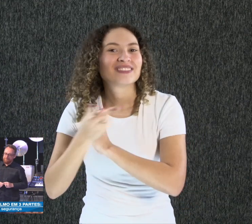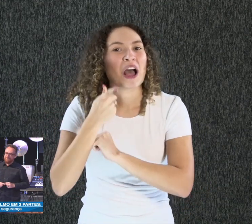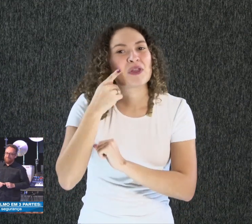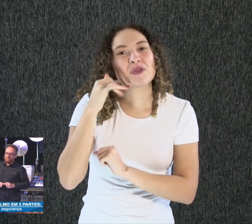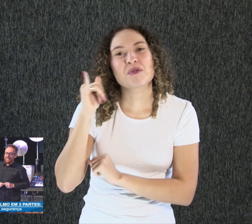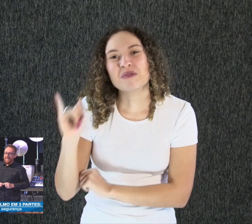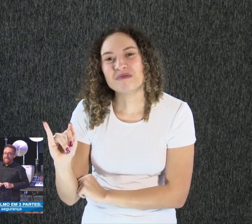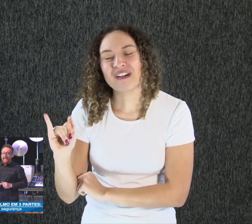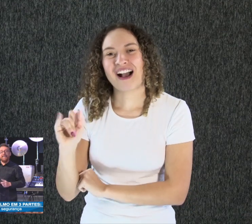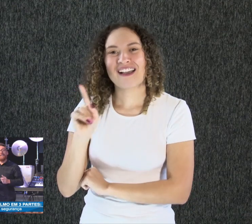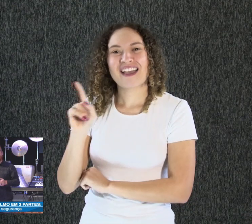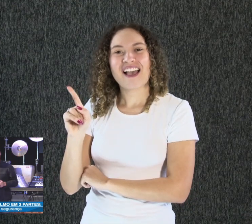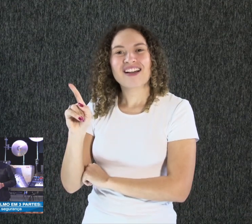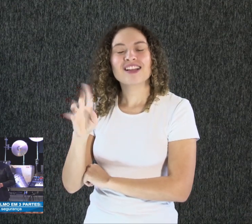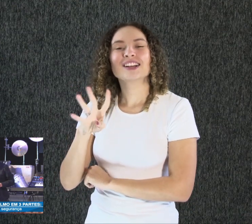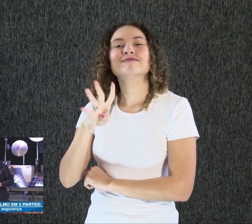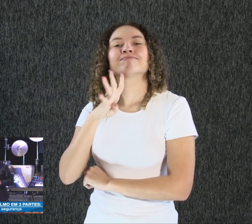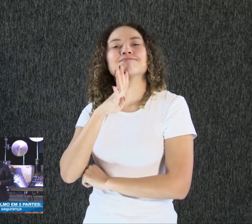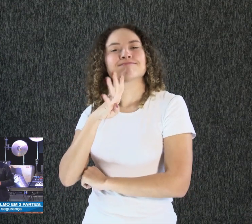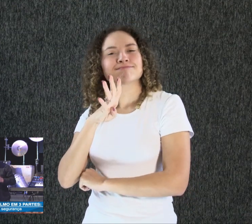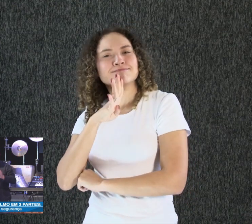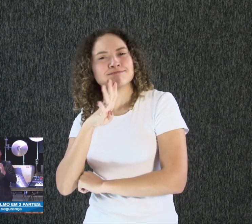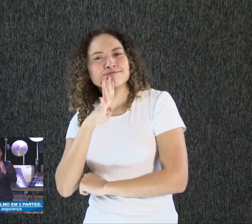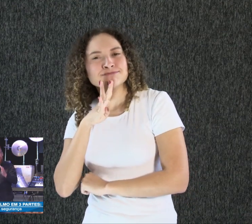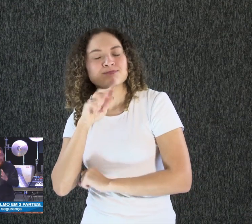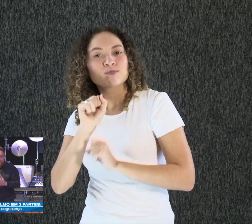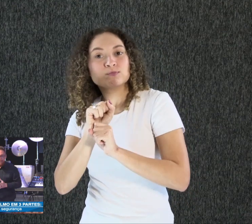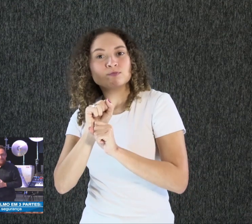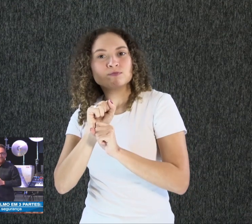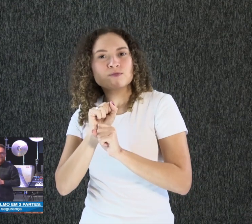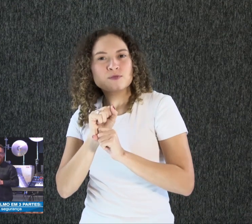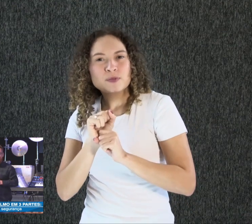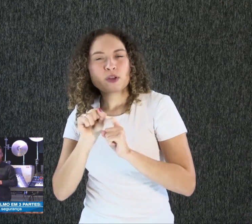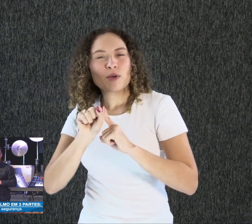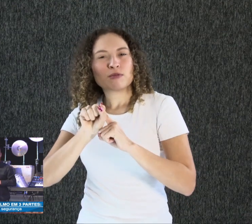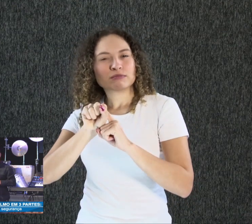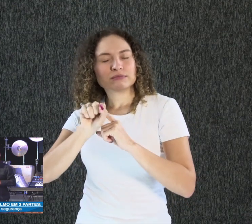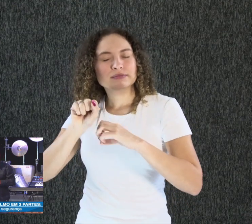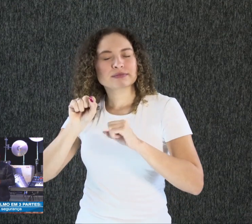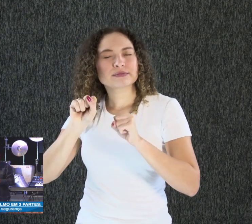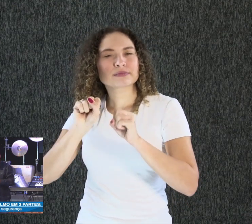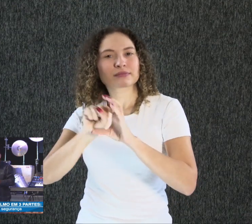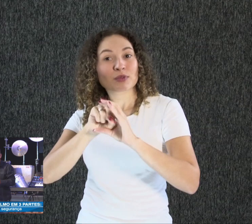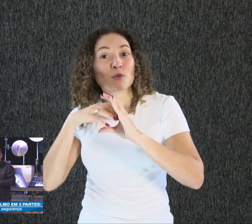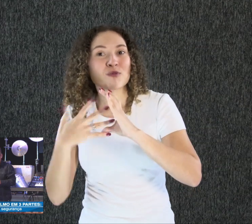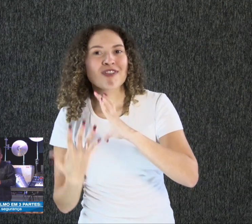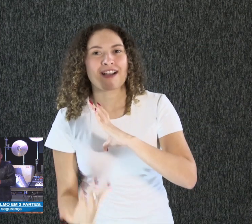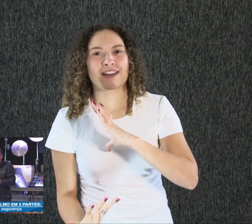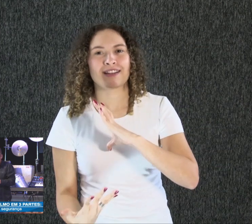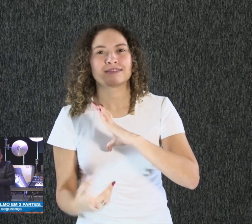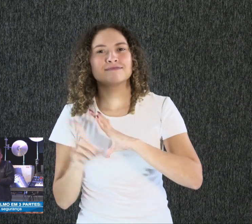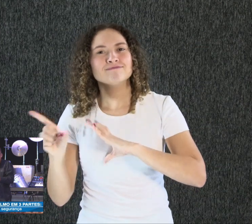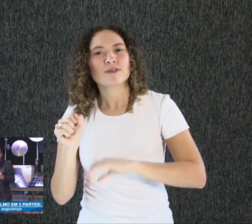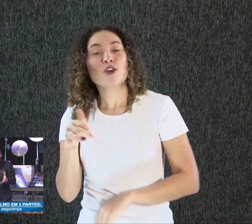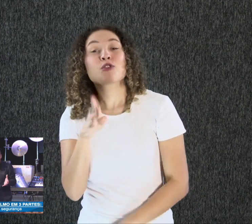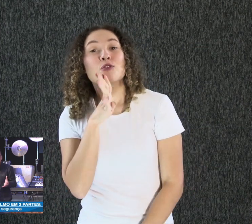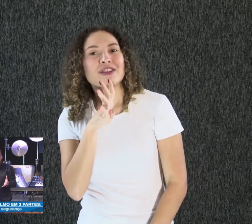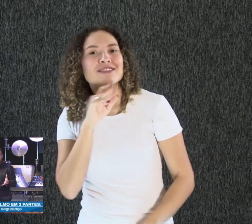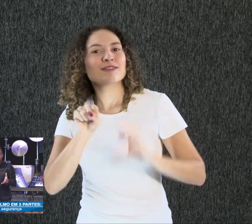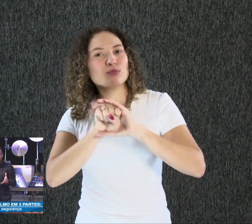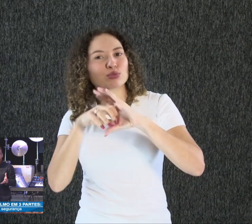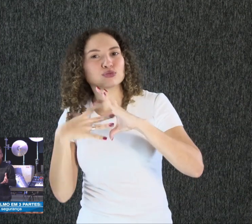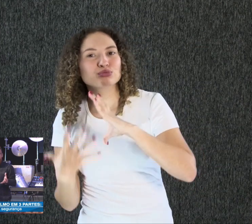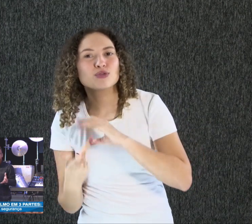pai. Aquela menina confiava no caráter do pai. Que maravilhoso. E nós vivemos